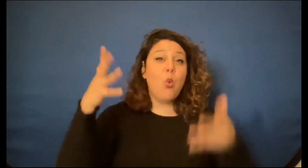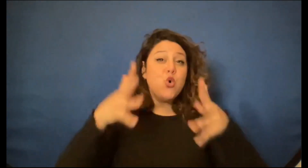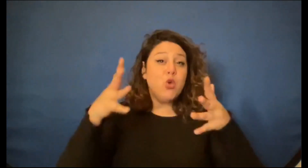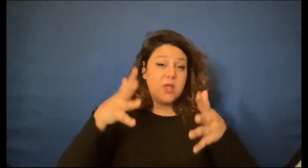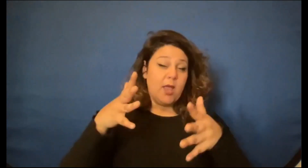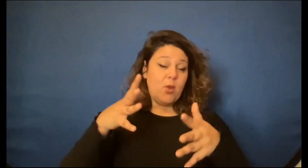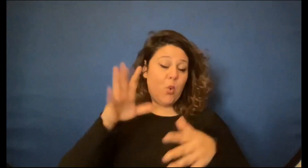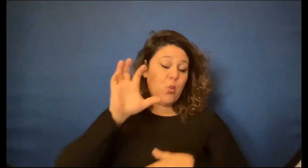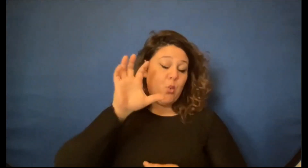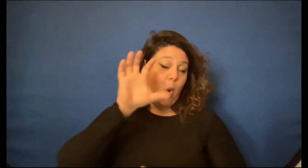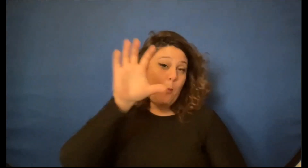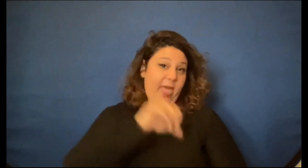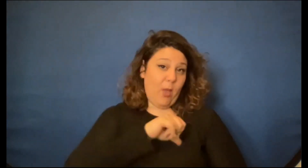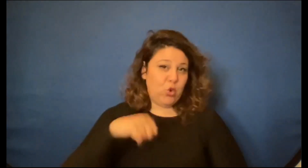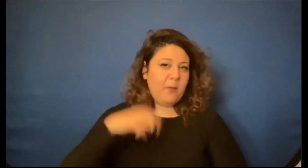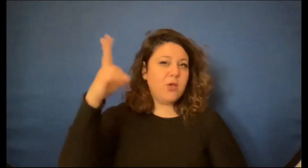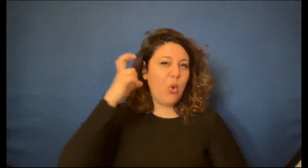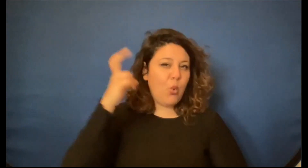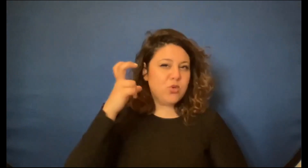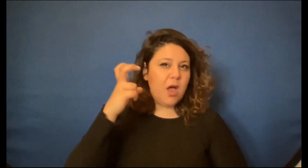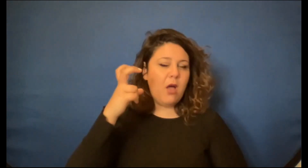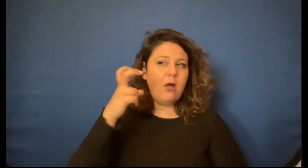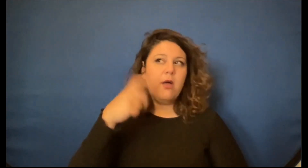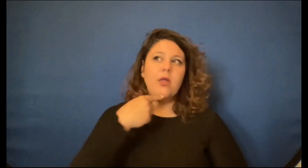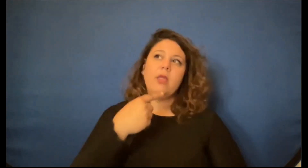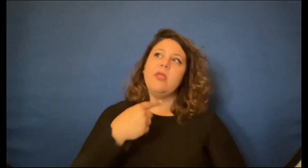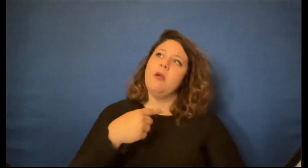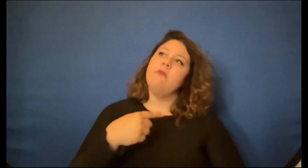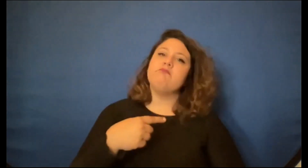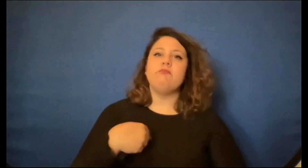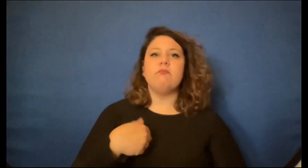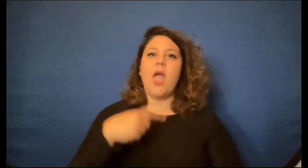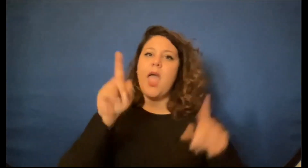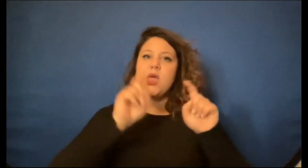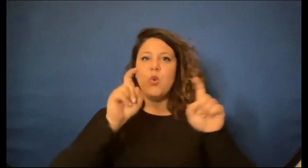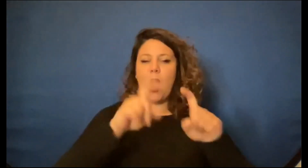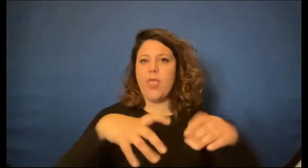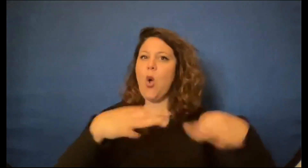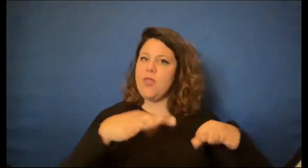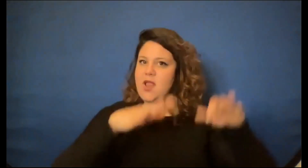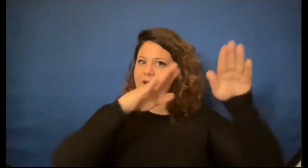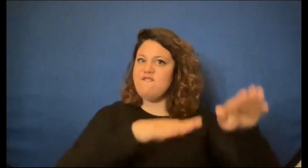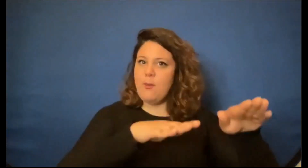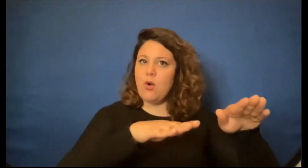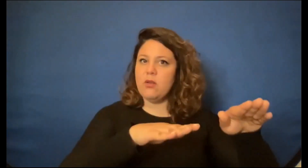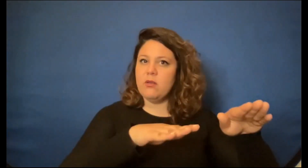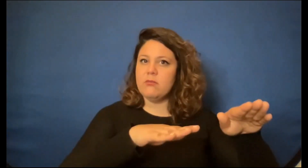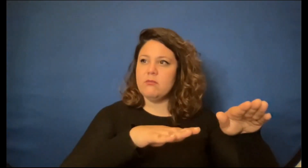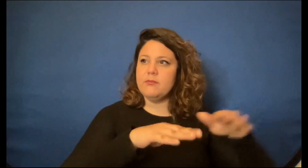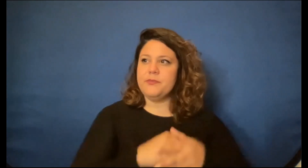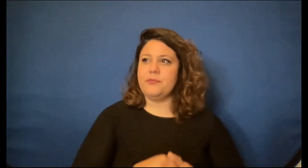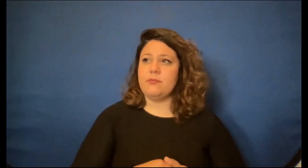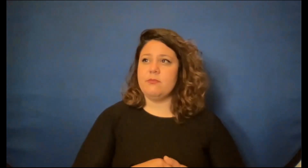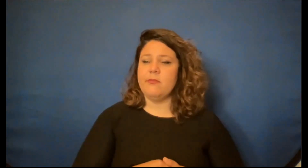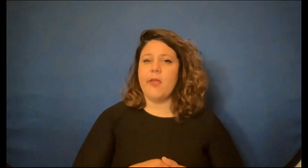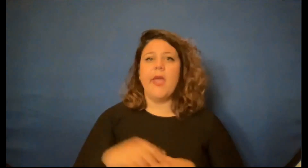autonomía hablar en favor de la educación ordinaria, no estar de acuerdo con la